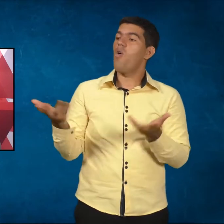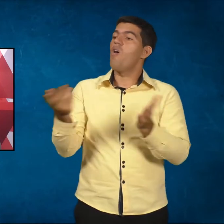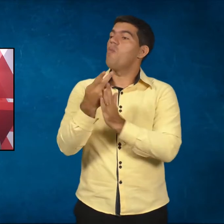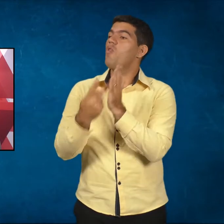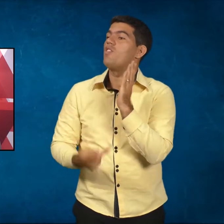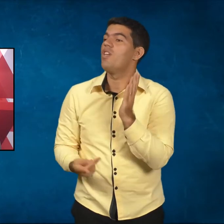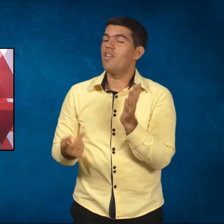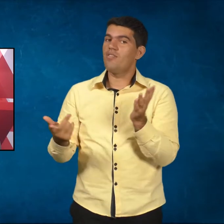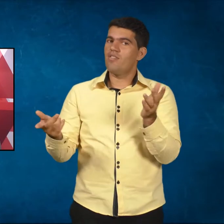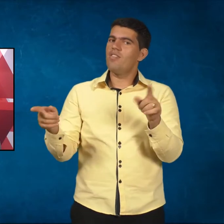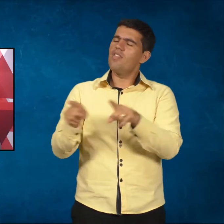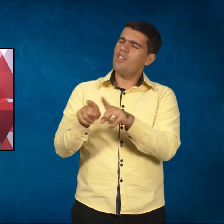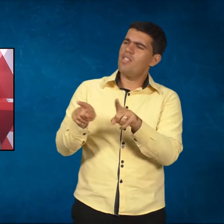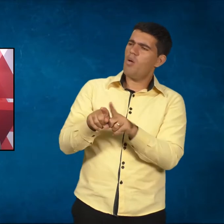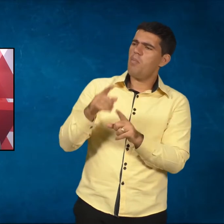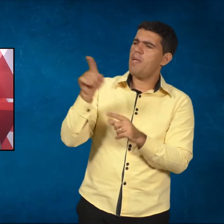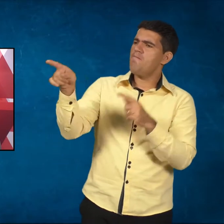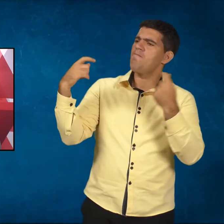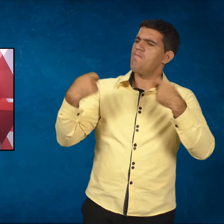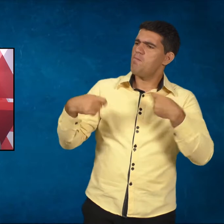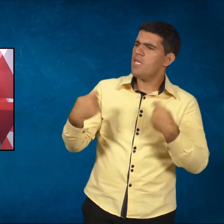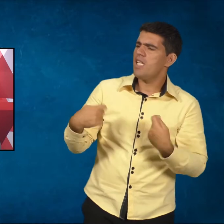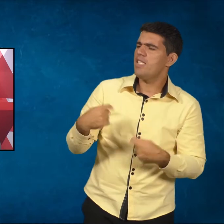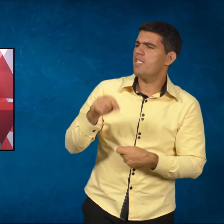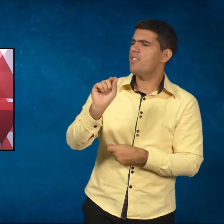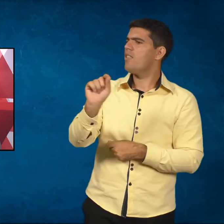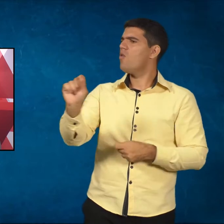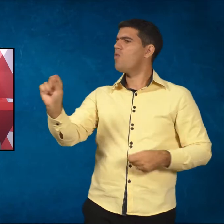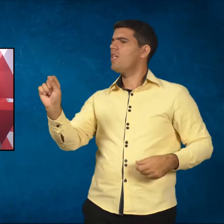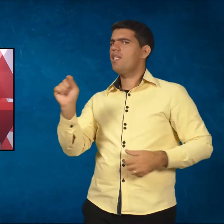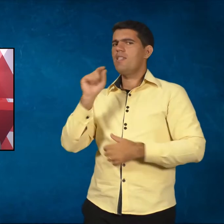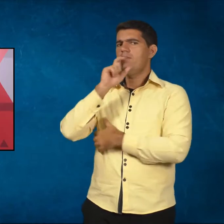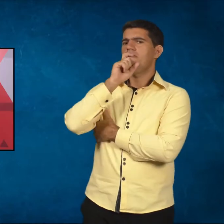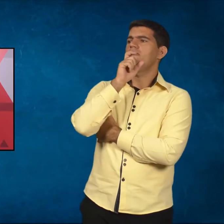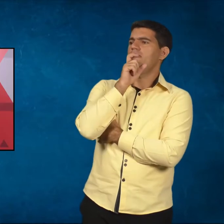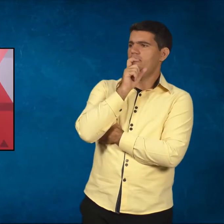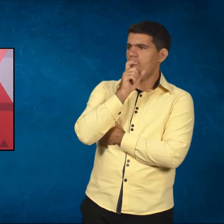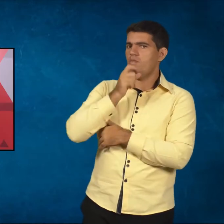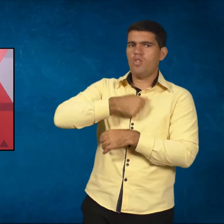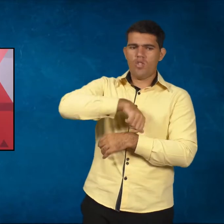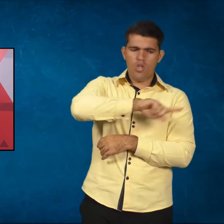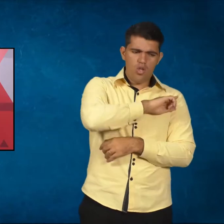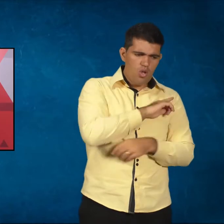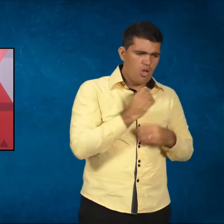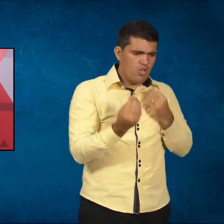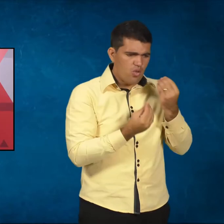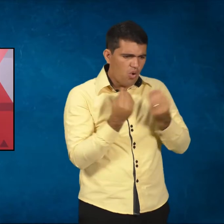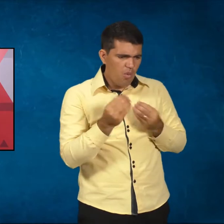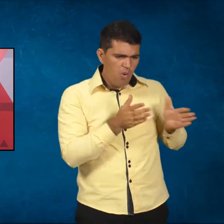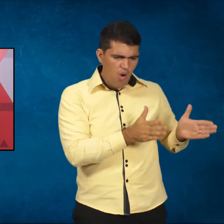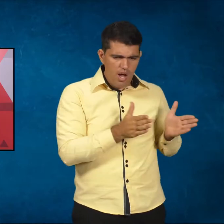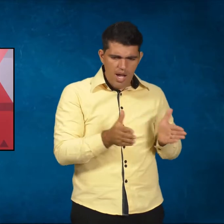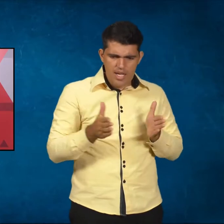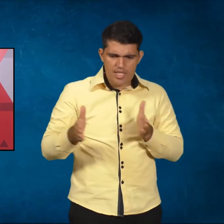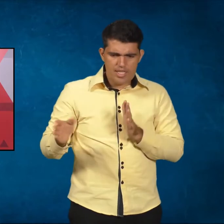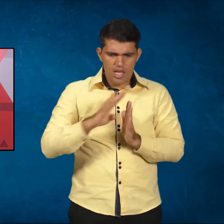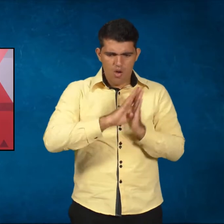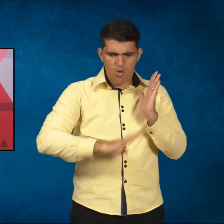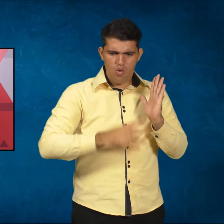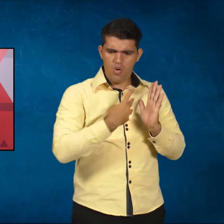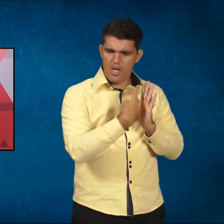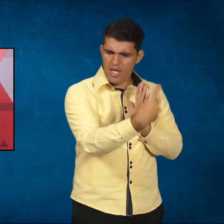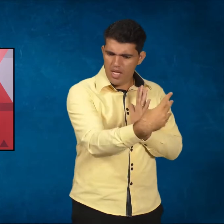futura e quais são então as necessidades de aprende e o que é que eu nós podemos como é que nós podemos organizar